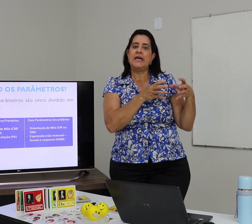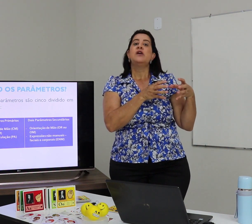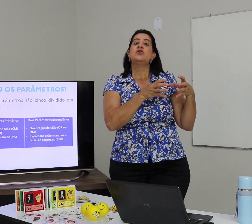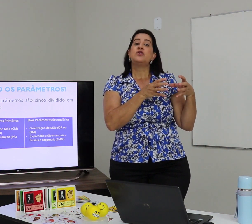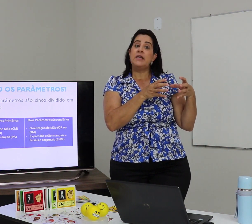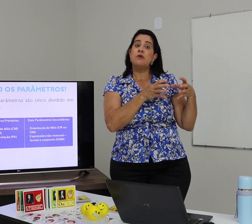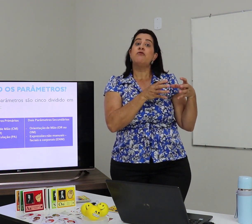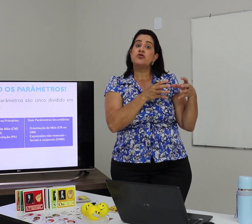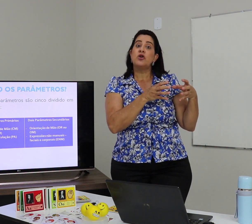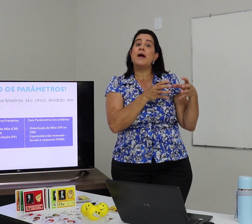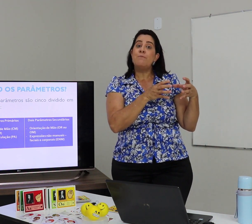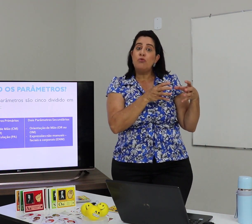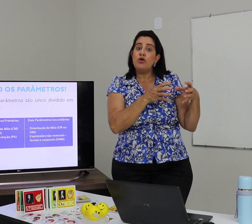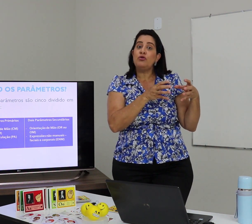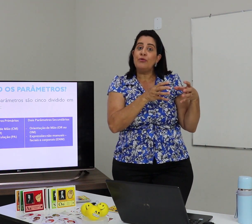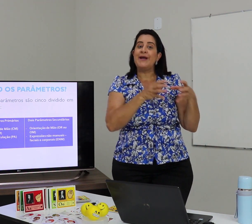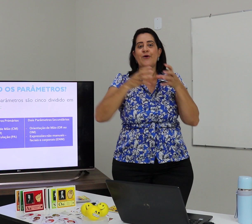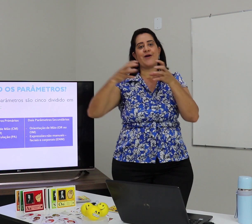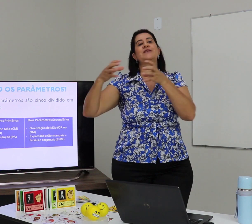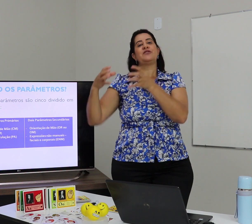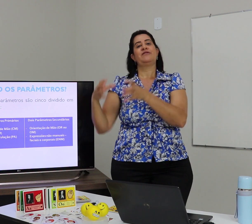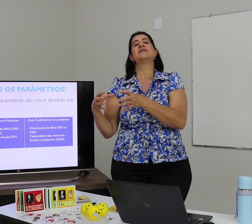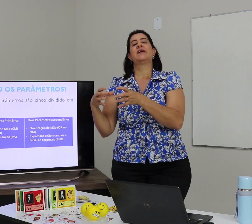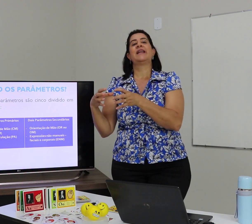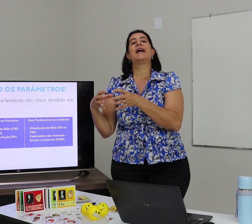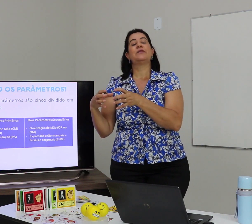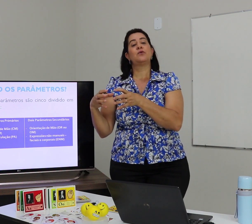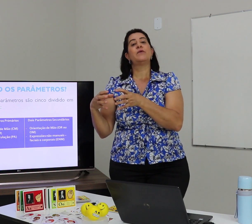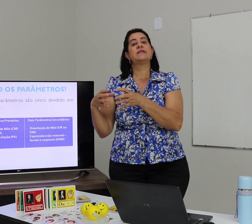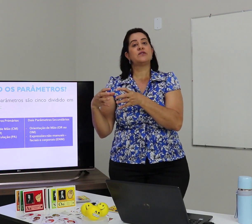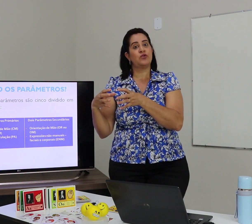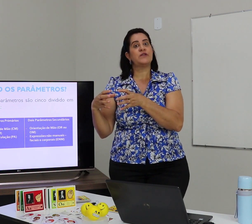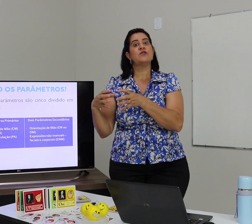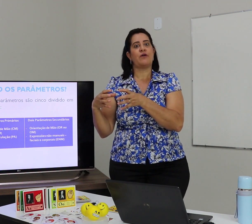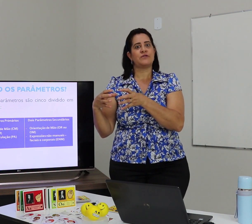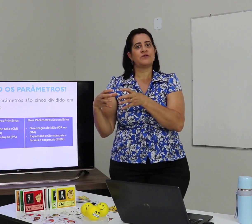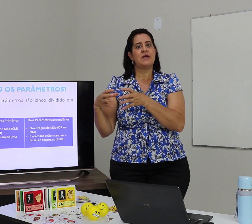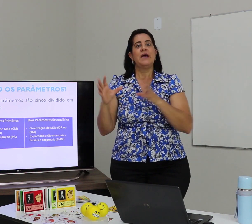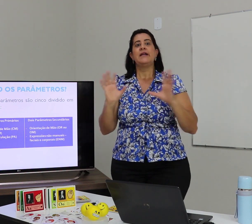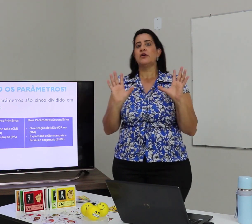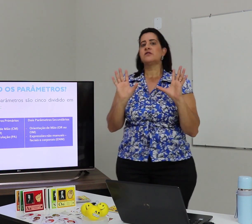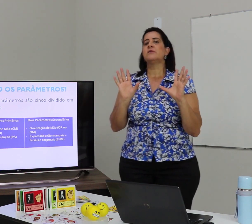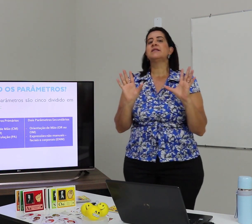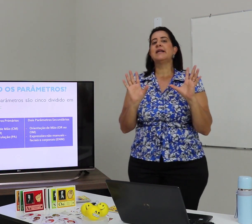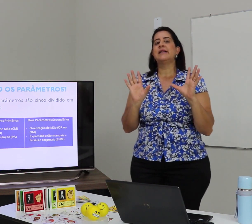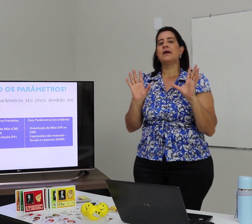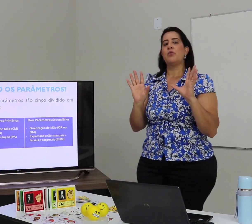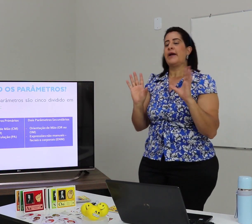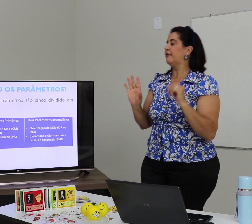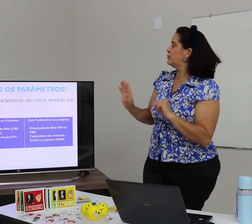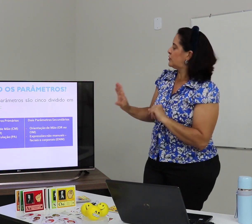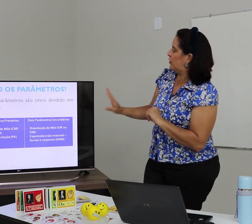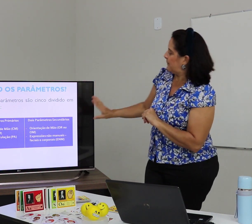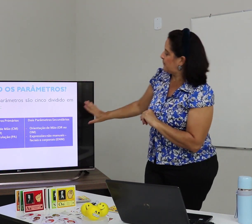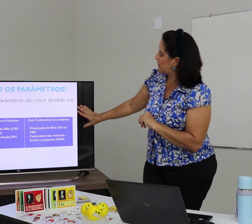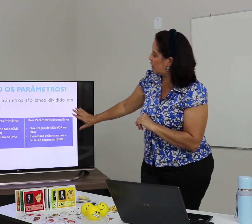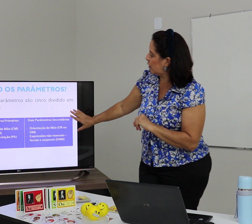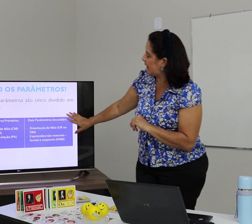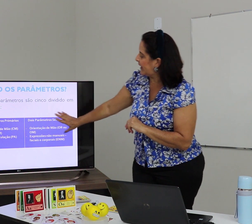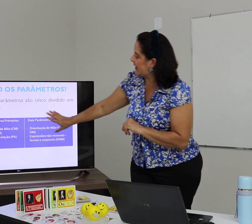aqui iam funcionar muito melhor se tivesse agregado com esses 2 novos. Então nós vamos entender como é que funciona. Eu coloquei aqui